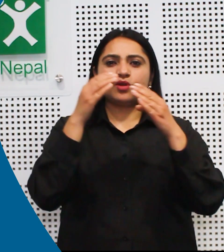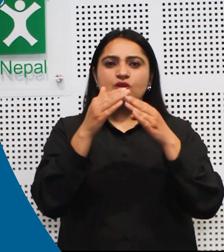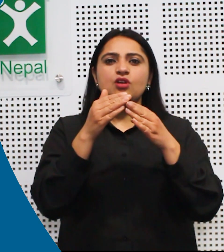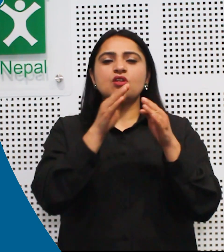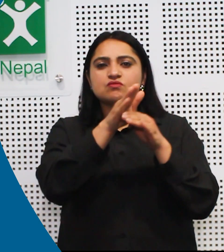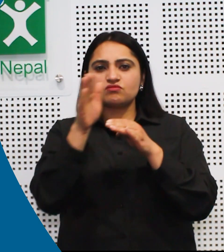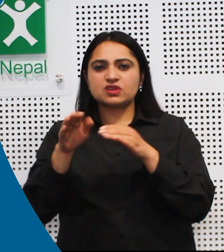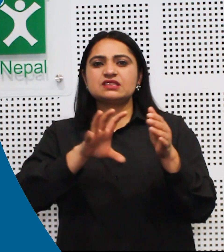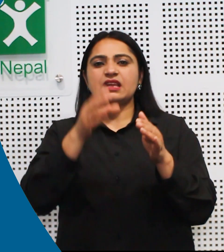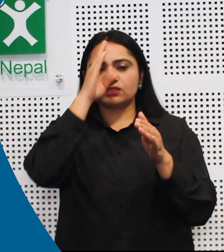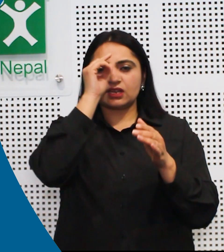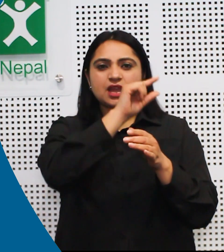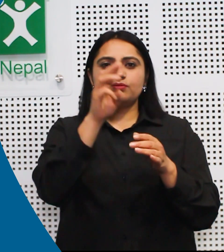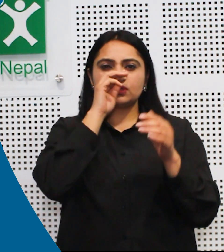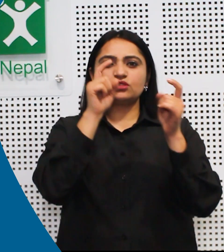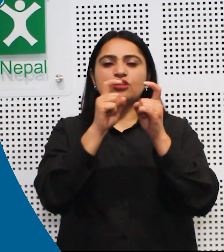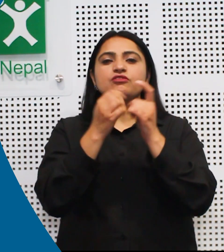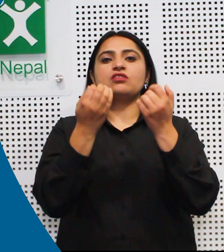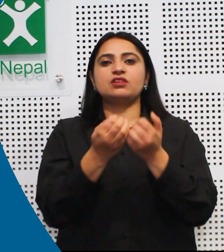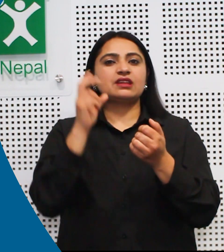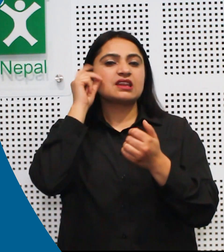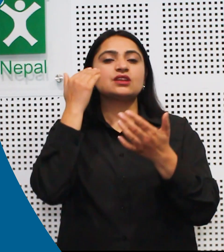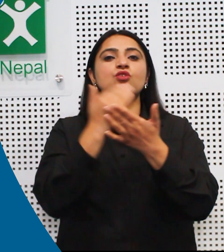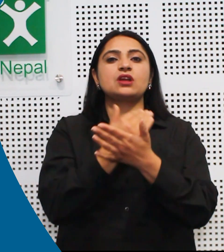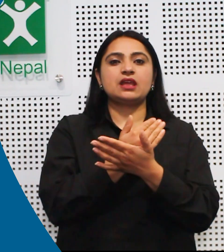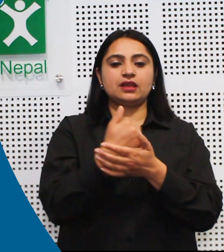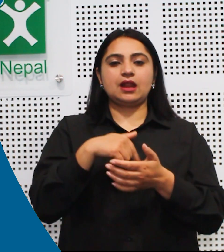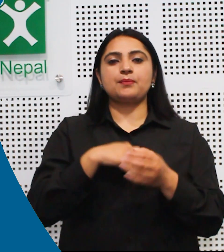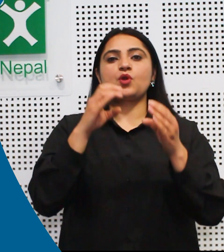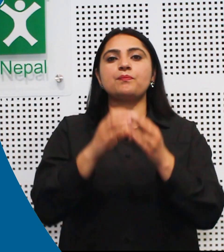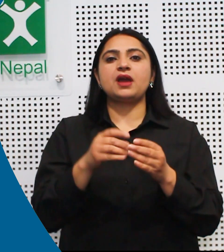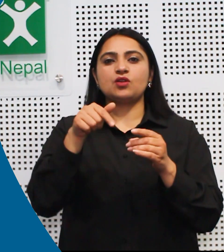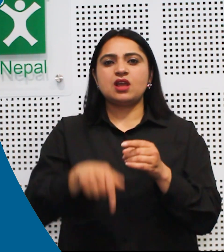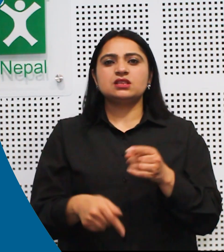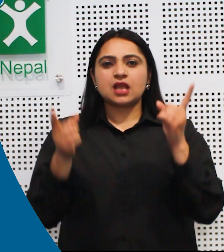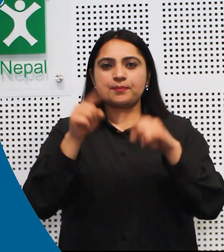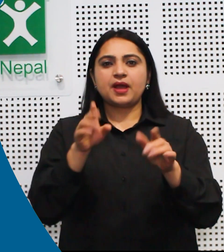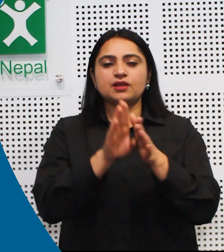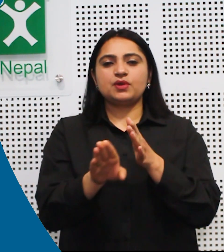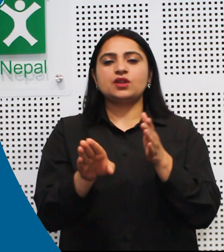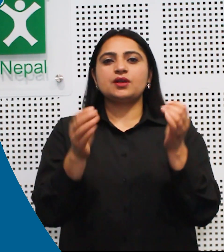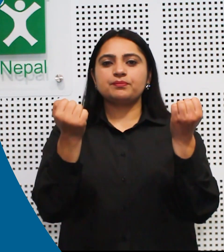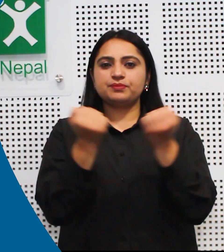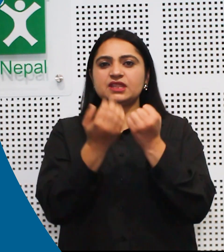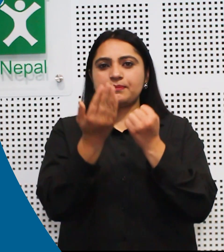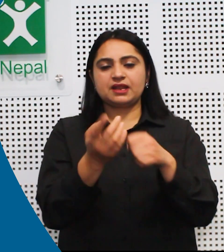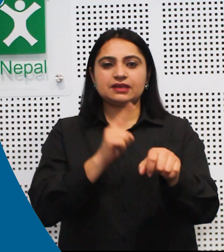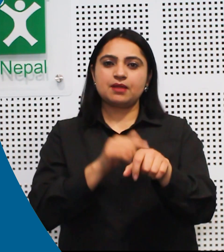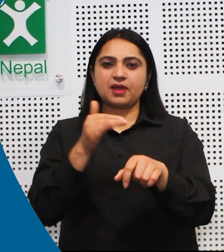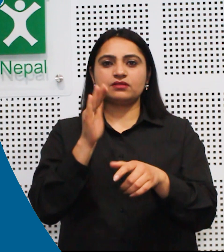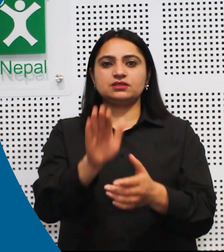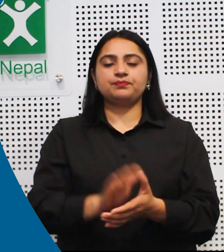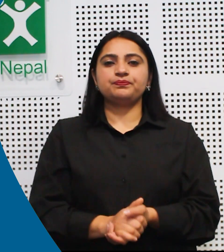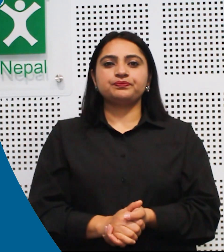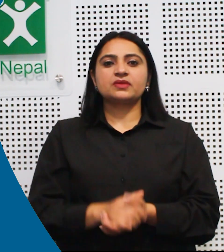स्थानीय सरकारको बारेमा छलफल गर्ने रेडियो कार्यक्रम हाम्रो पालिकाको आजको अङ्कबाट भने विदा लिने समय भएको